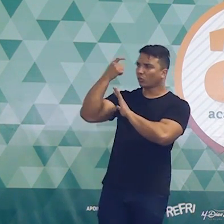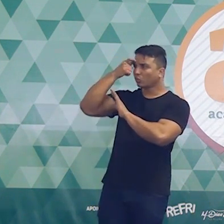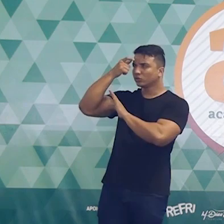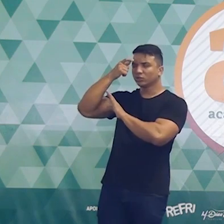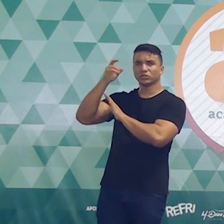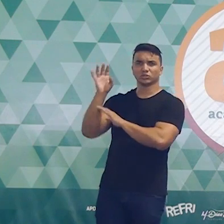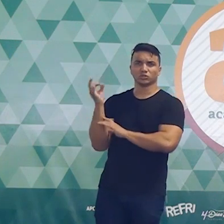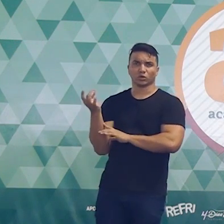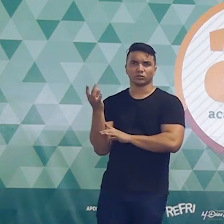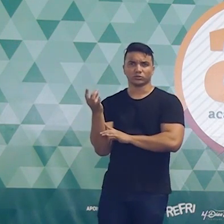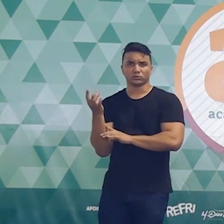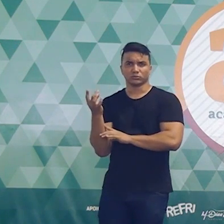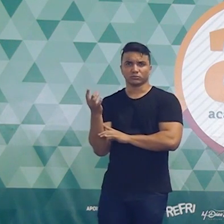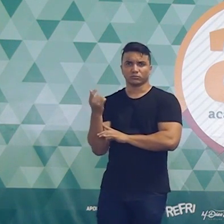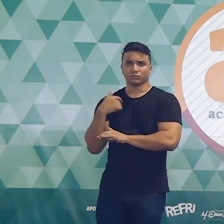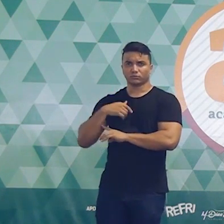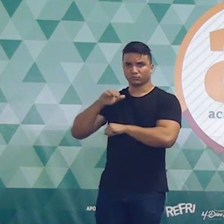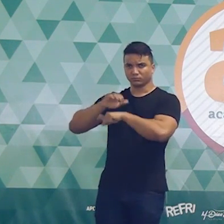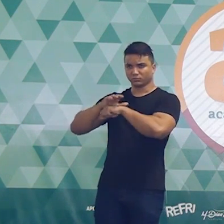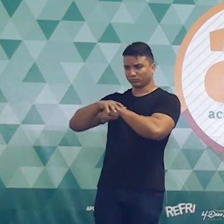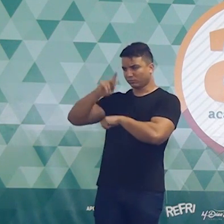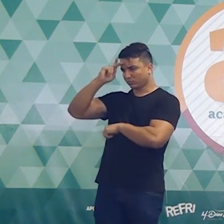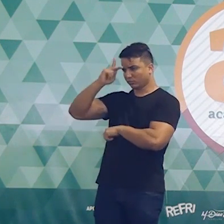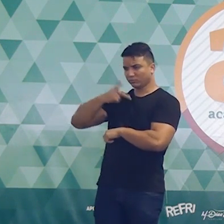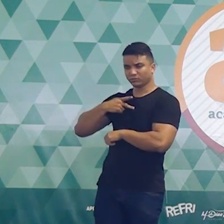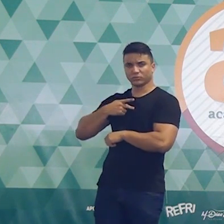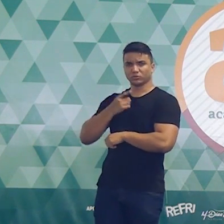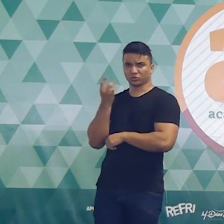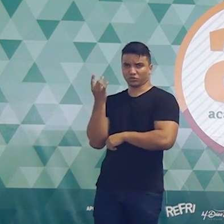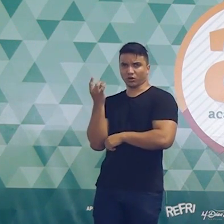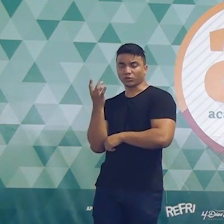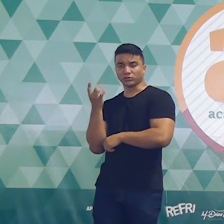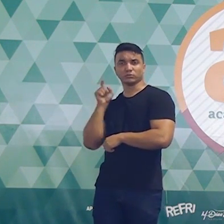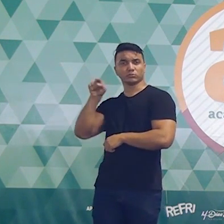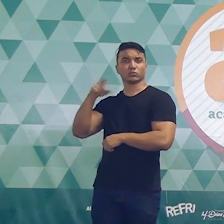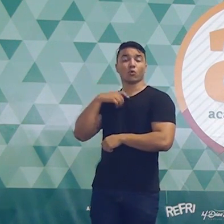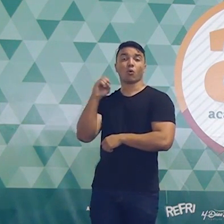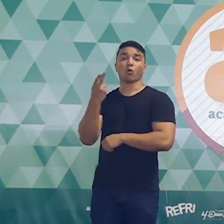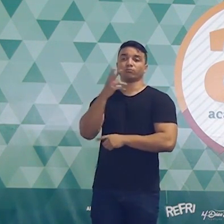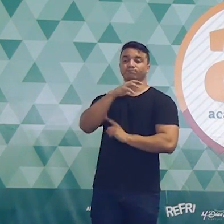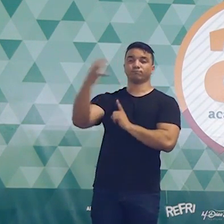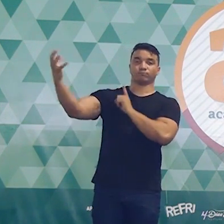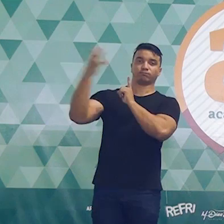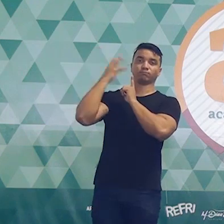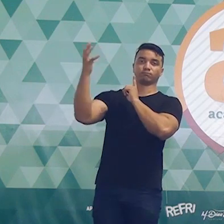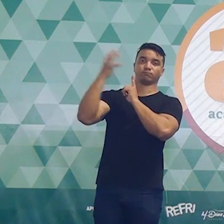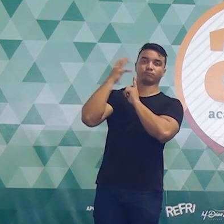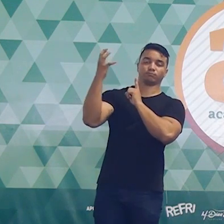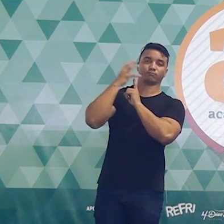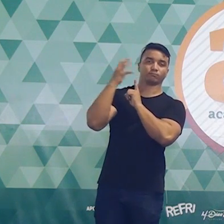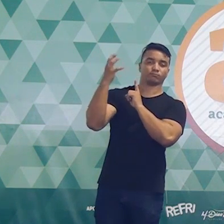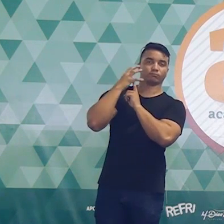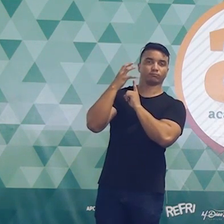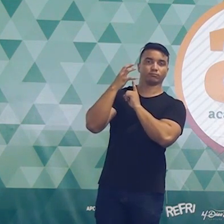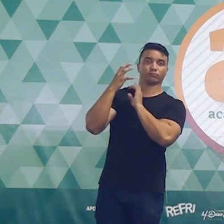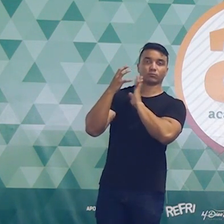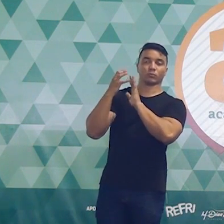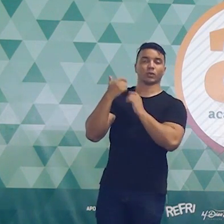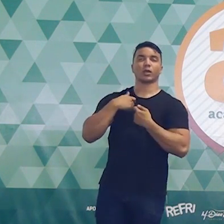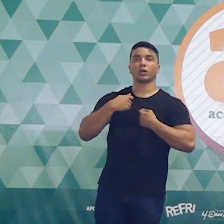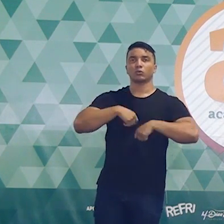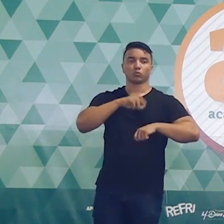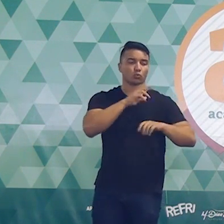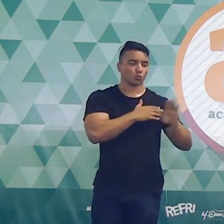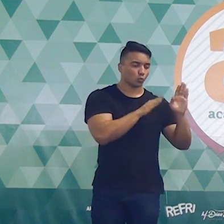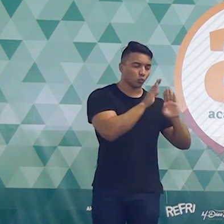conscientiza sozinha, a conscientização brota nela, ou a conscientização é estimulada? Eu não